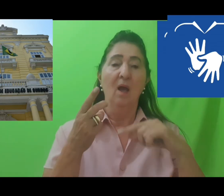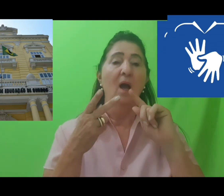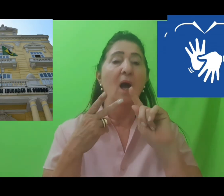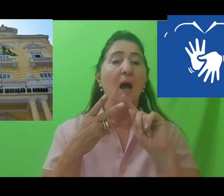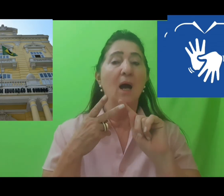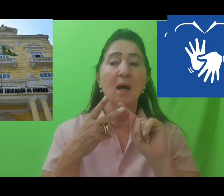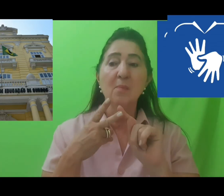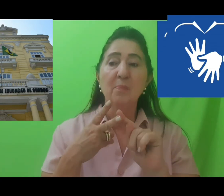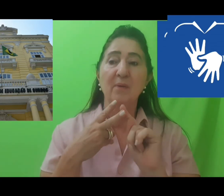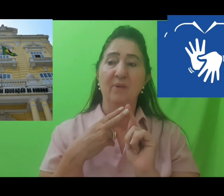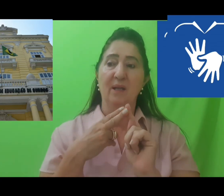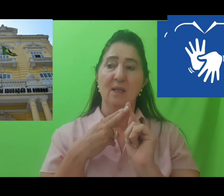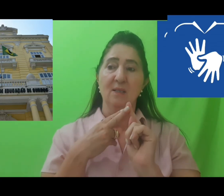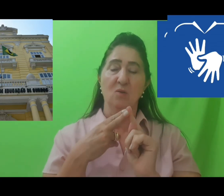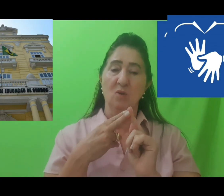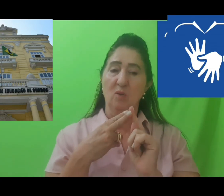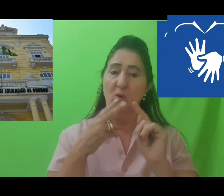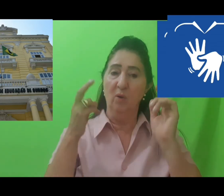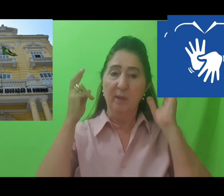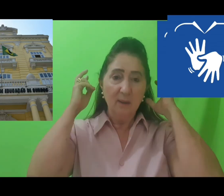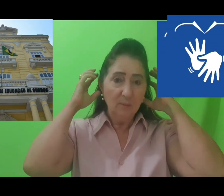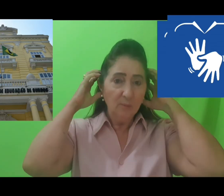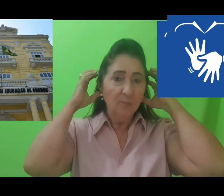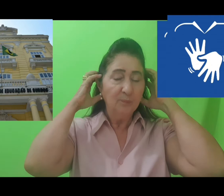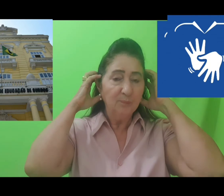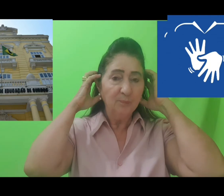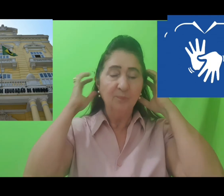a amplificação sonora,